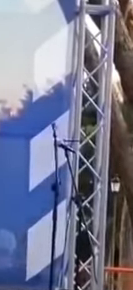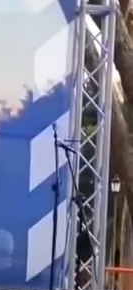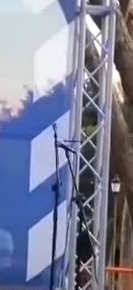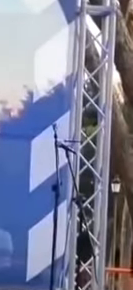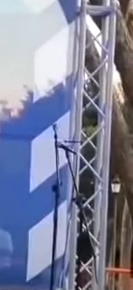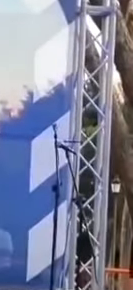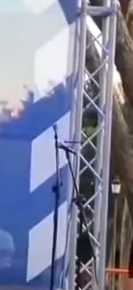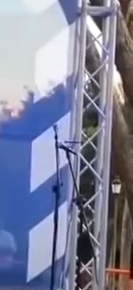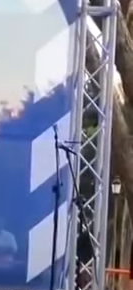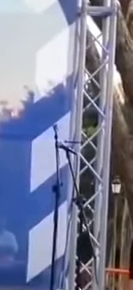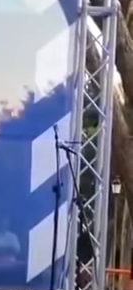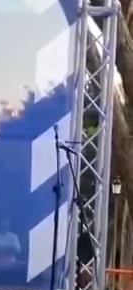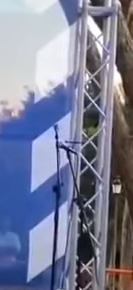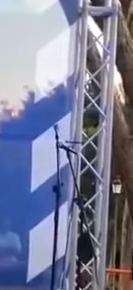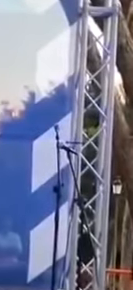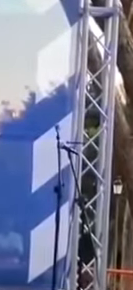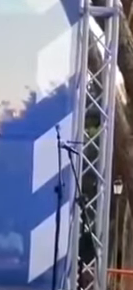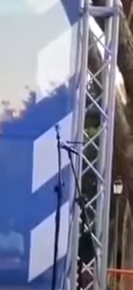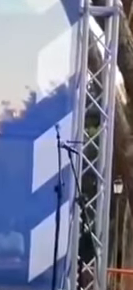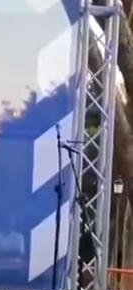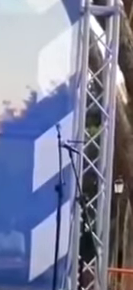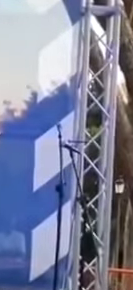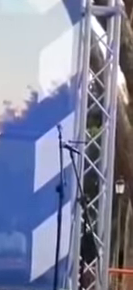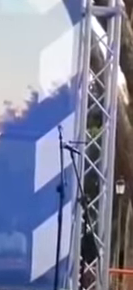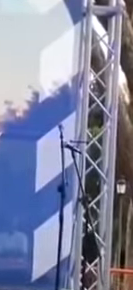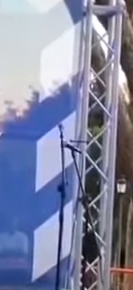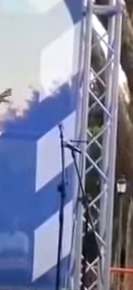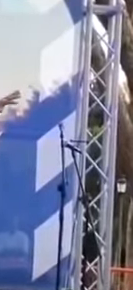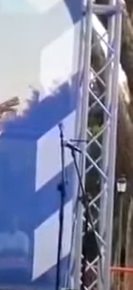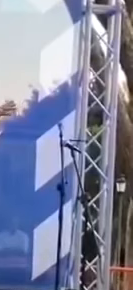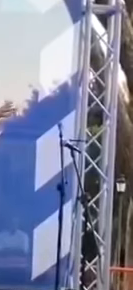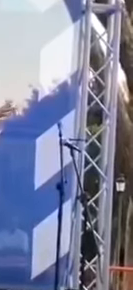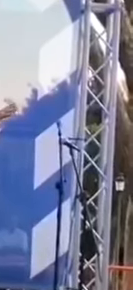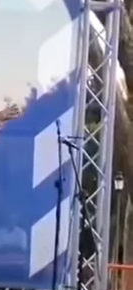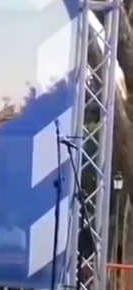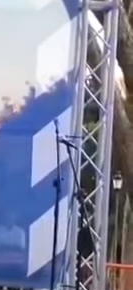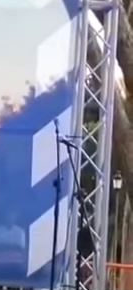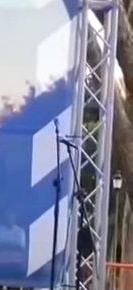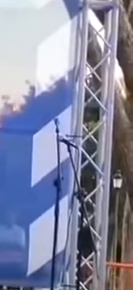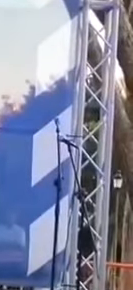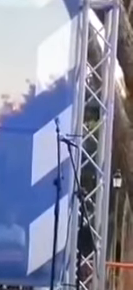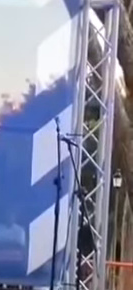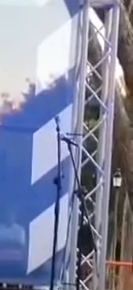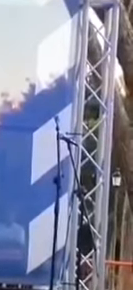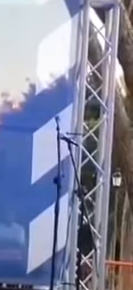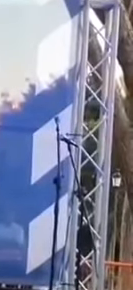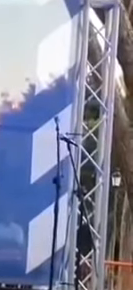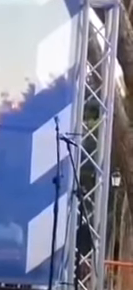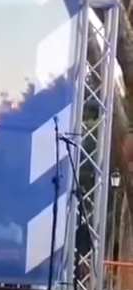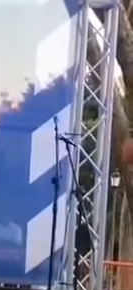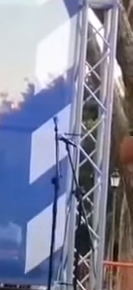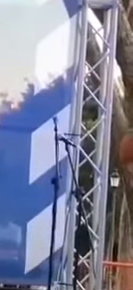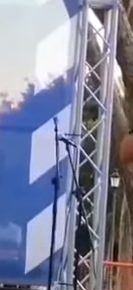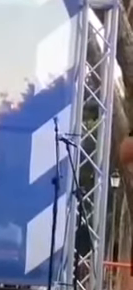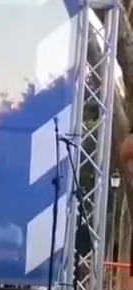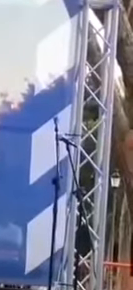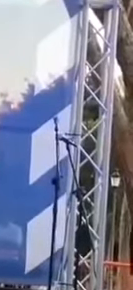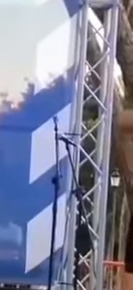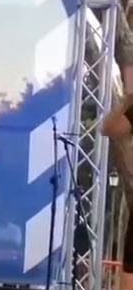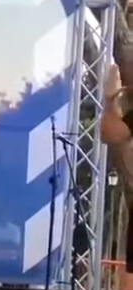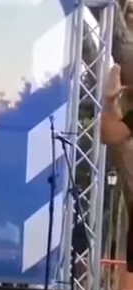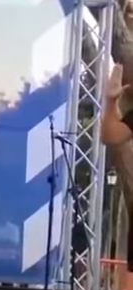leggi elettorali è sempre un tema che gli italiani mi sembra secondario, e non lo è. Signori, è